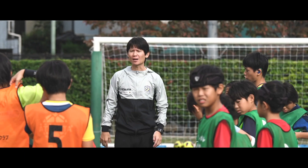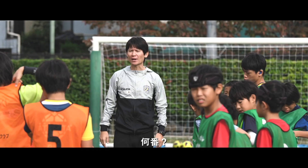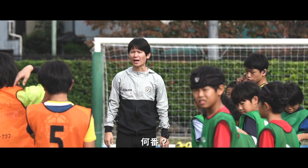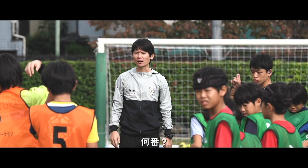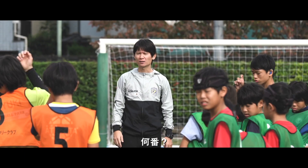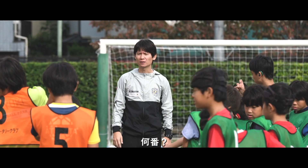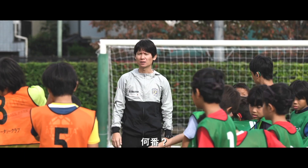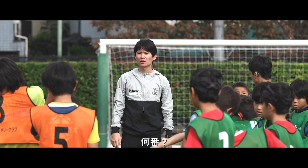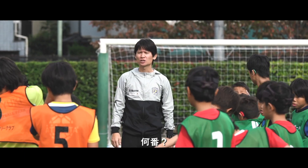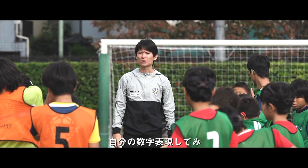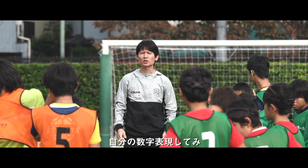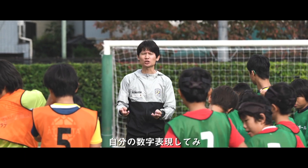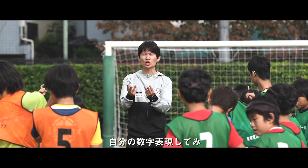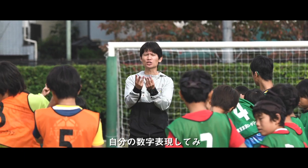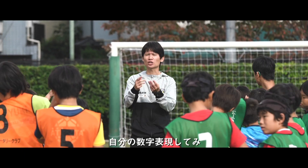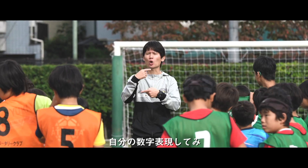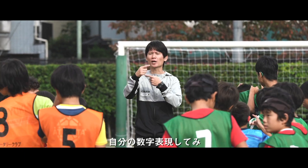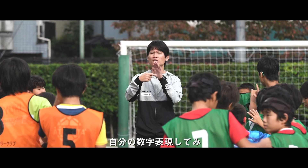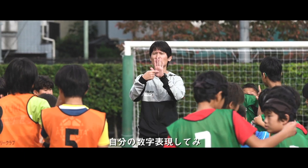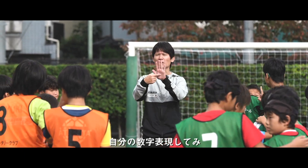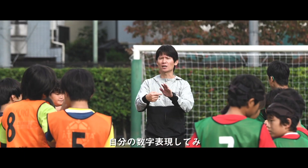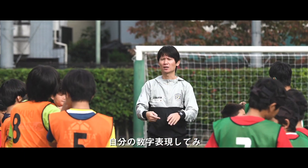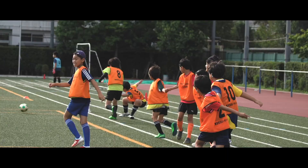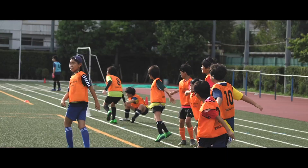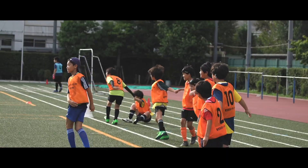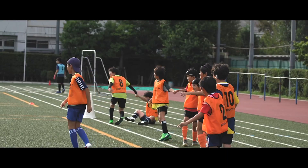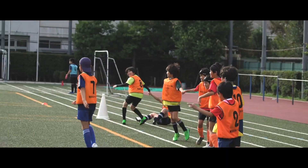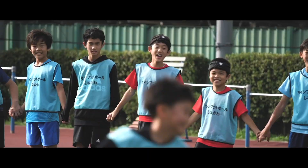ママ、自分の字を表現してみ。